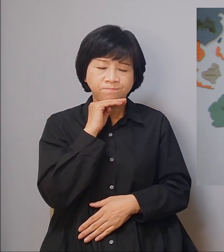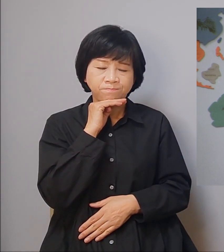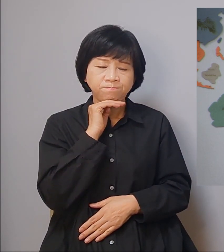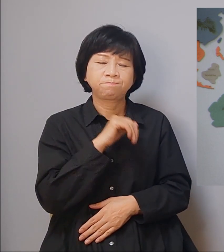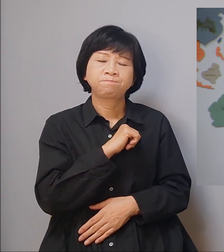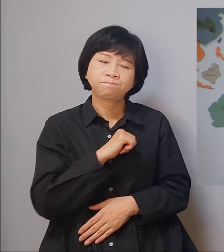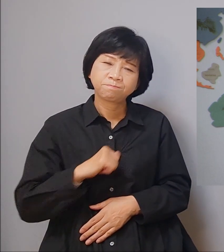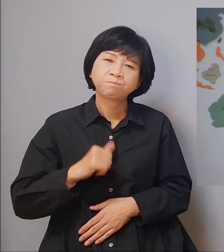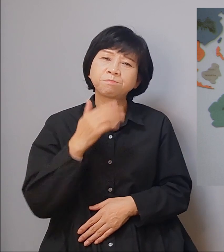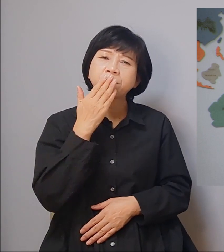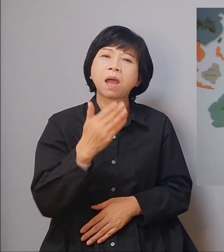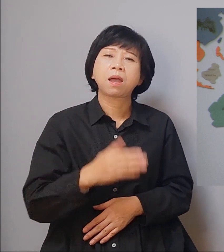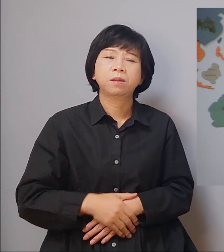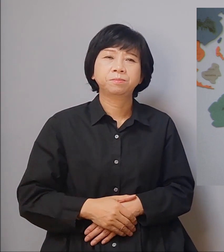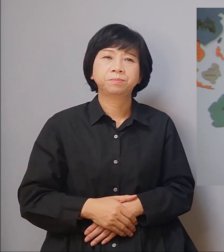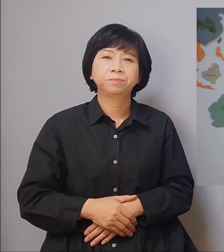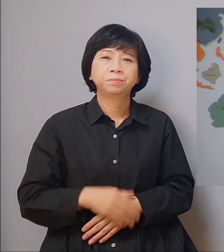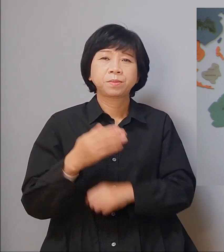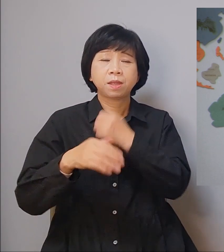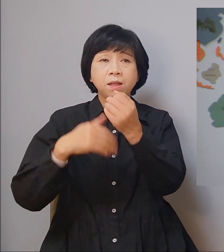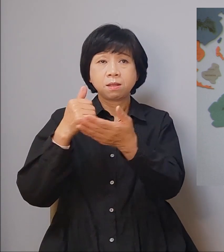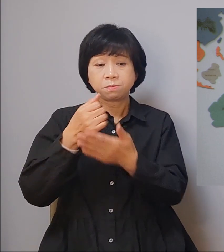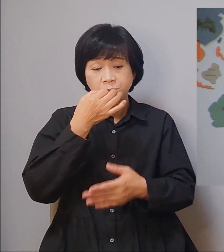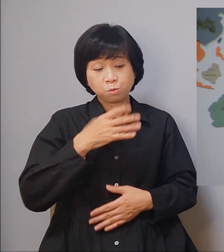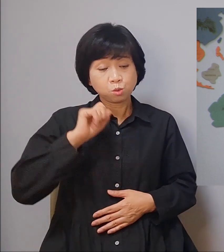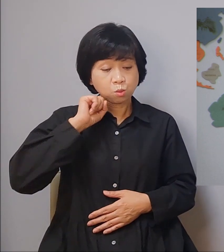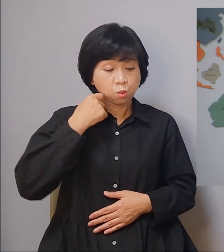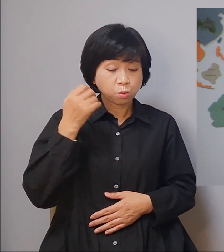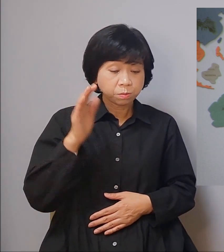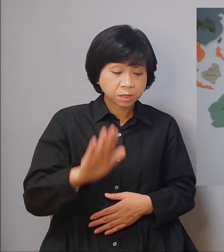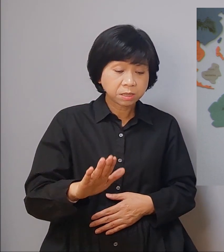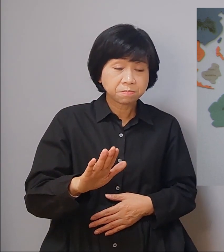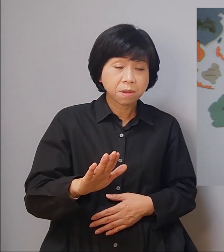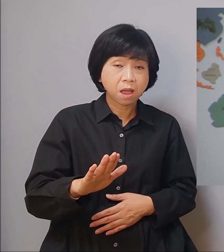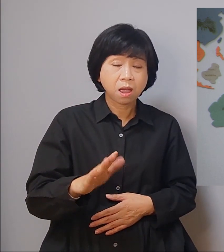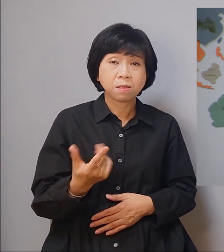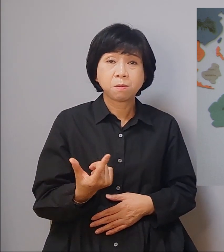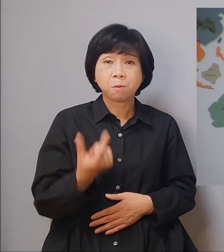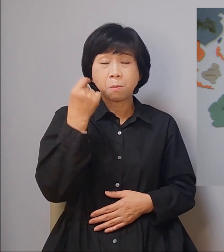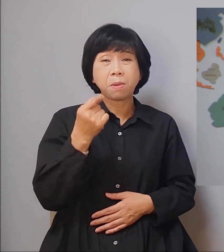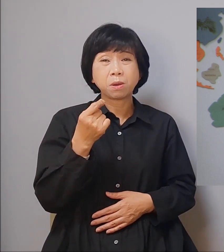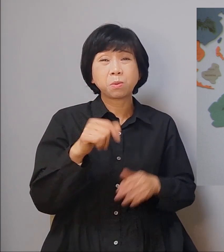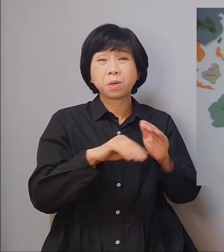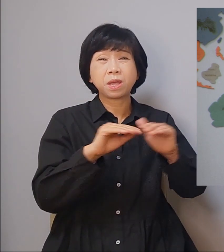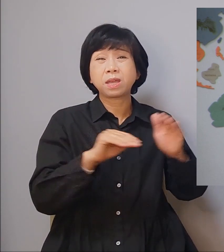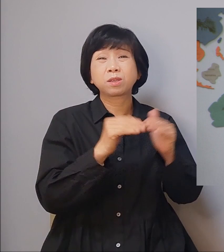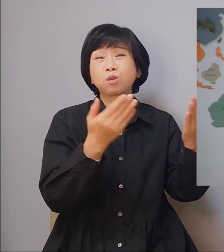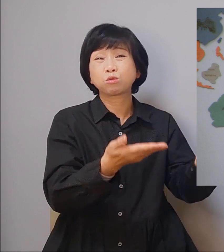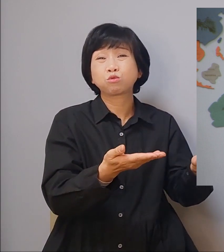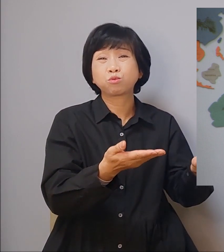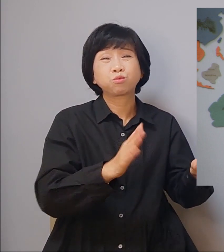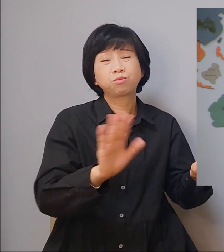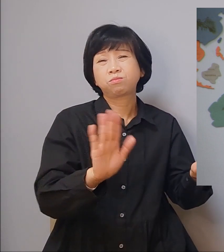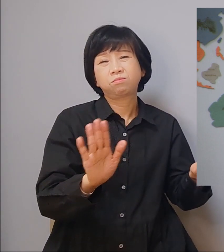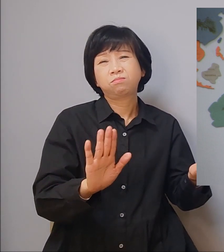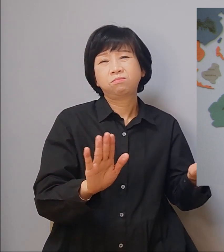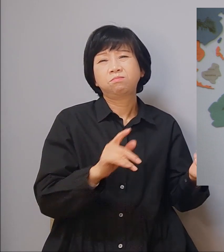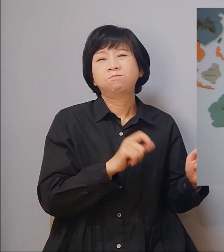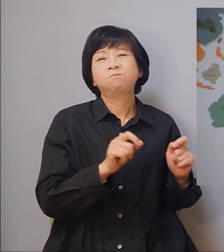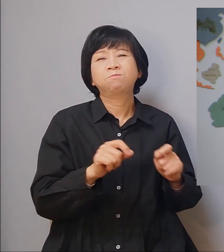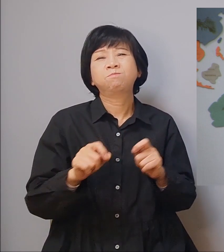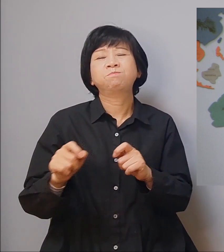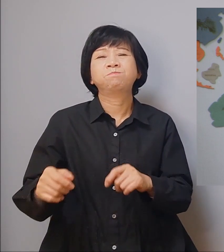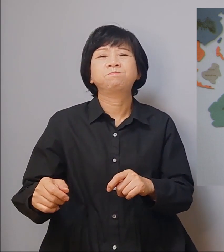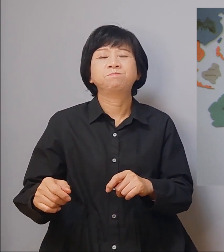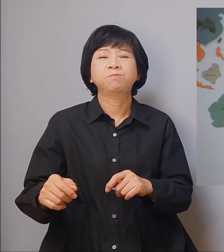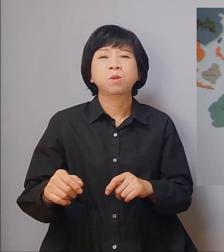힘이 생긴다는 거죠. 하나님은 힘들고 어려워도 당장 벗어나게 해주시지 않습니다. 그 과정을